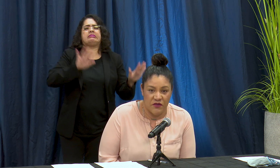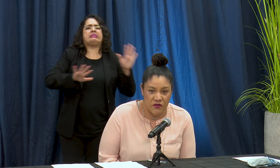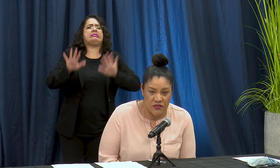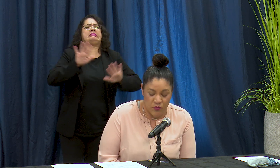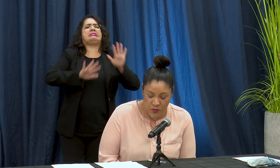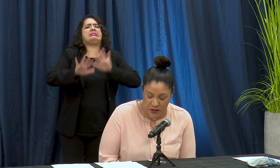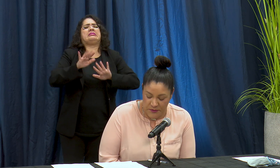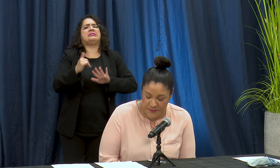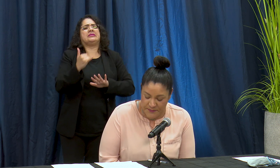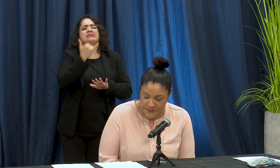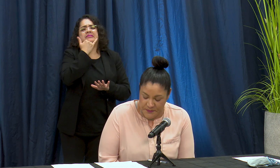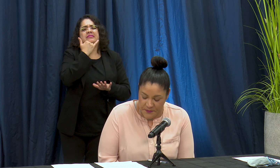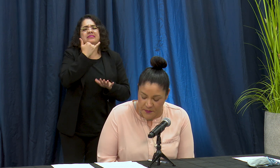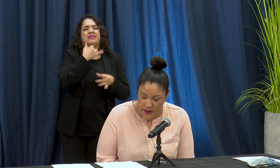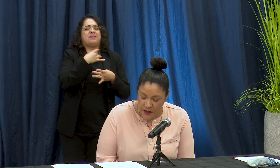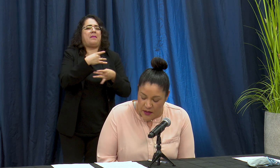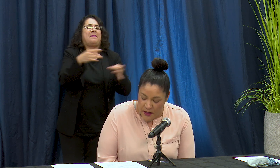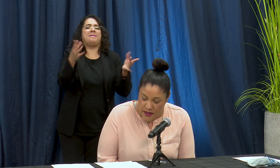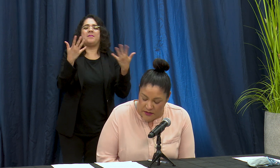hemos abierto en este momento.